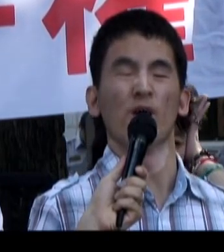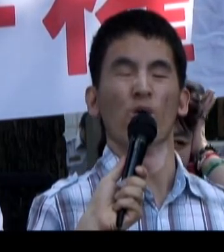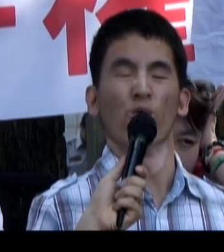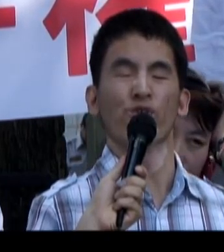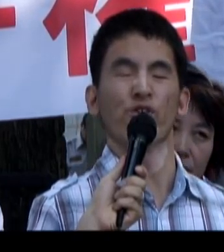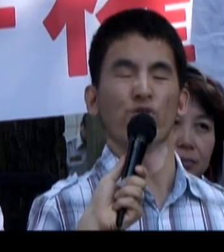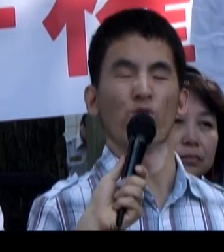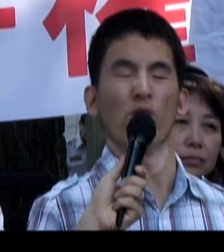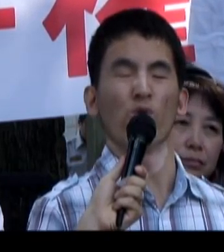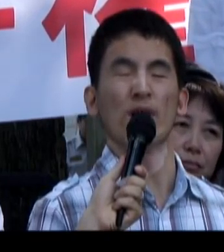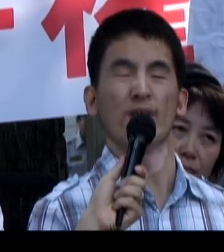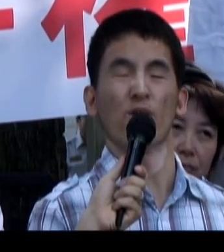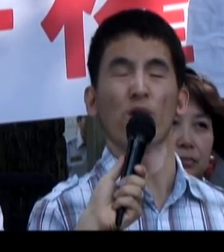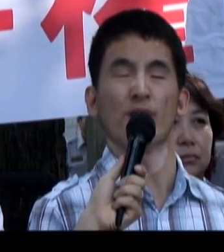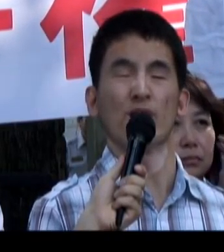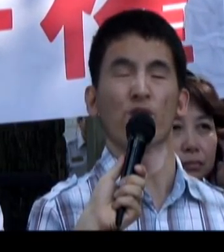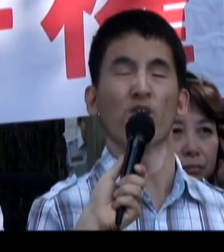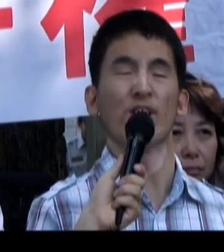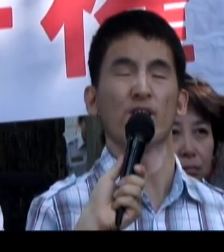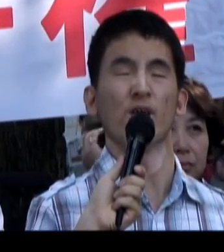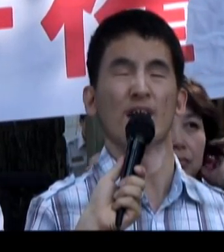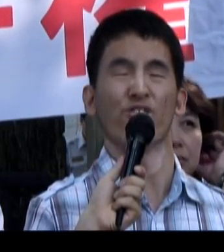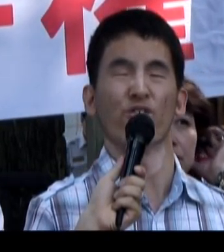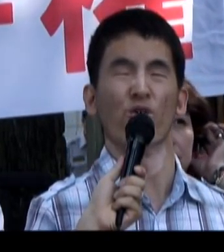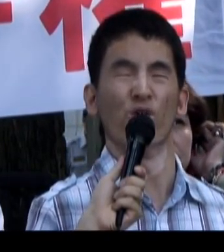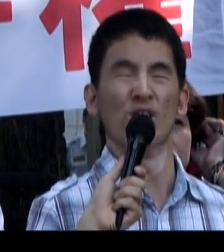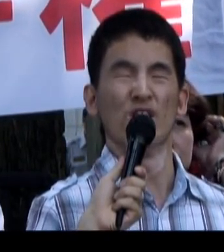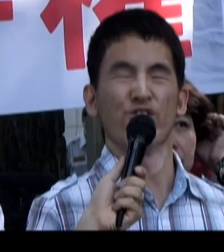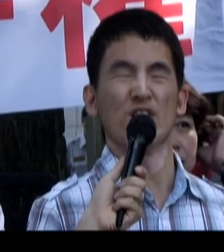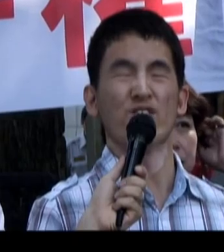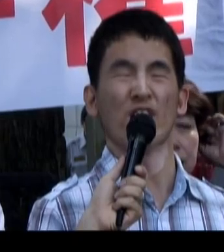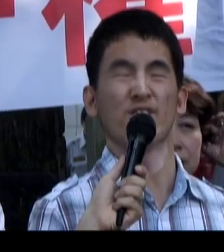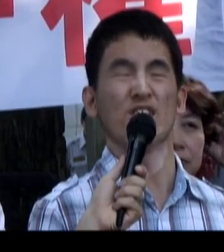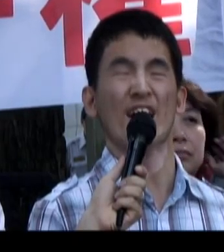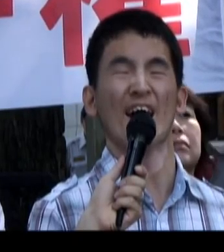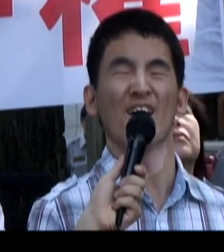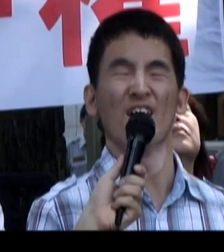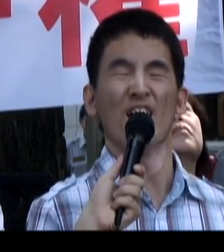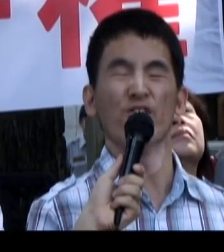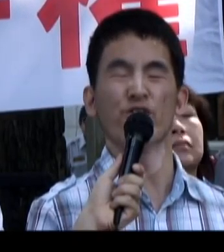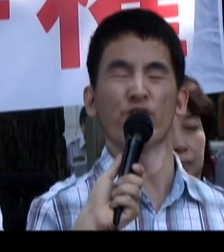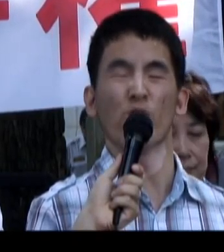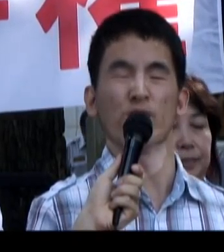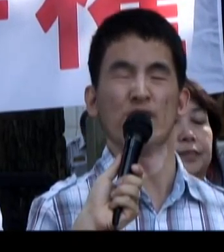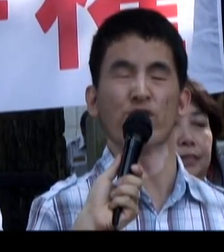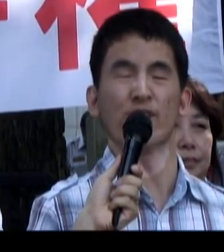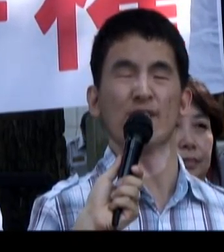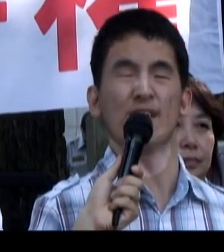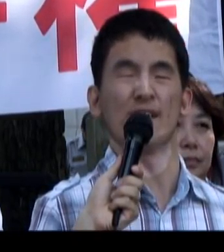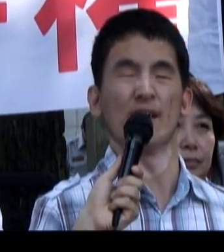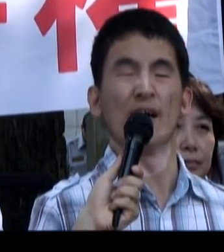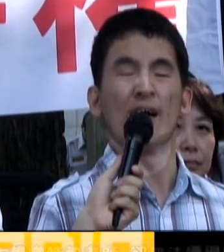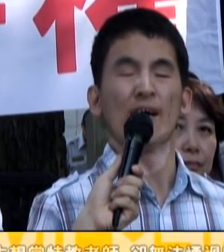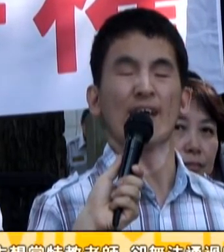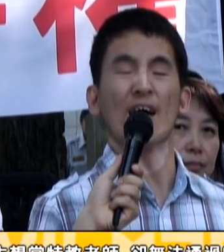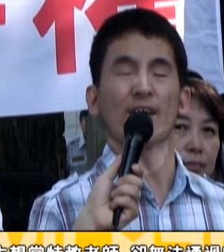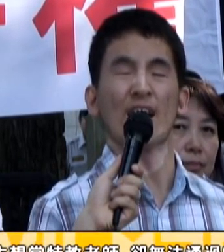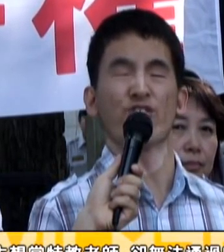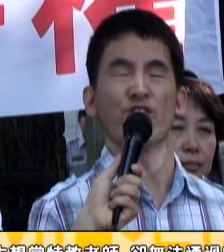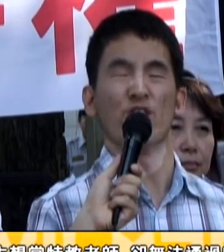无视于我未能获得充分的特教服务，只因成绩差而拒绝我提出申请。大二开始，